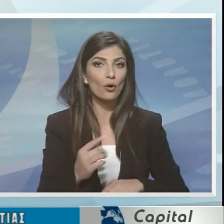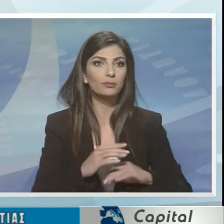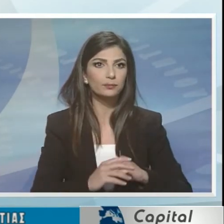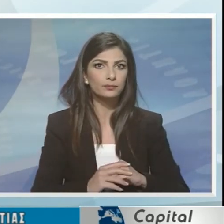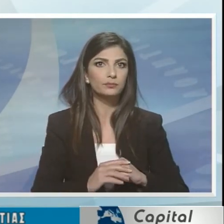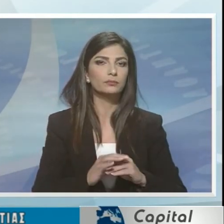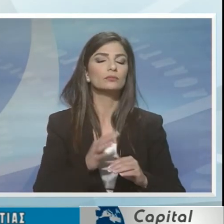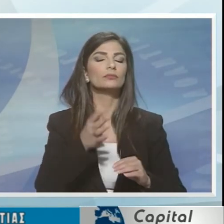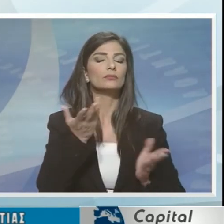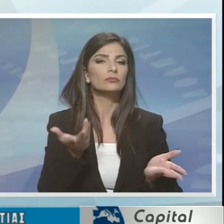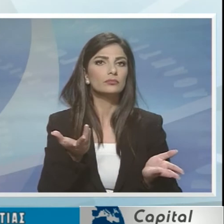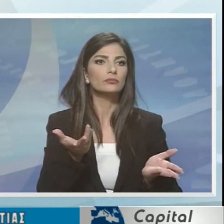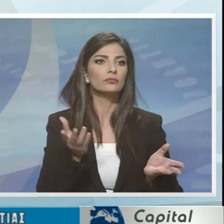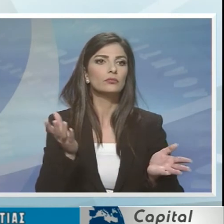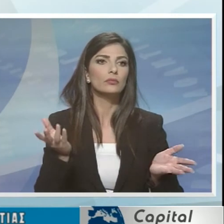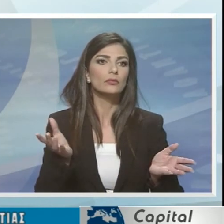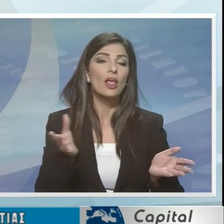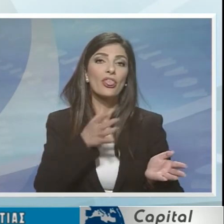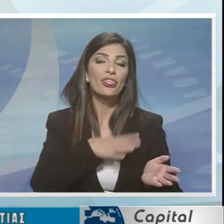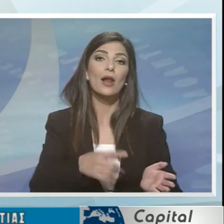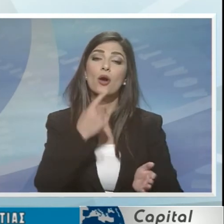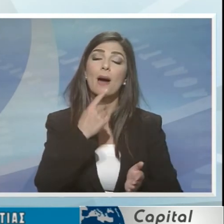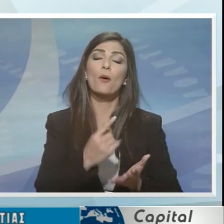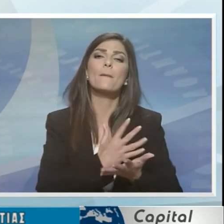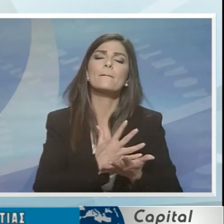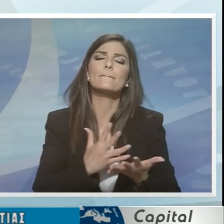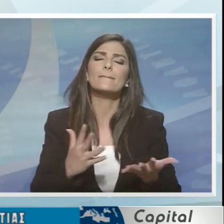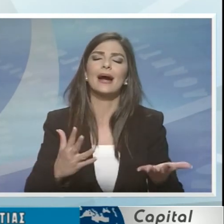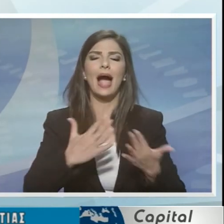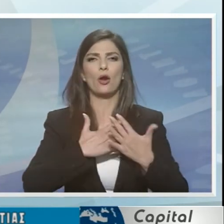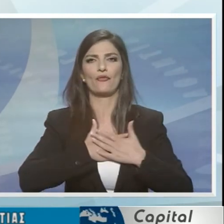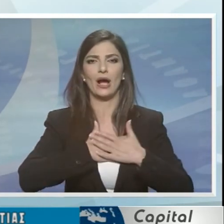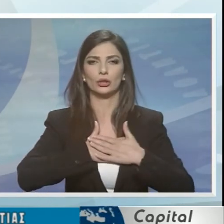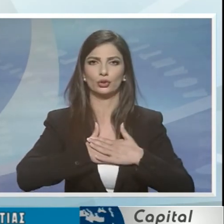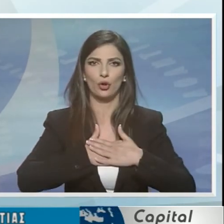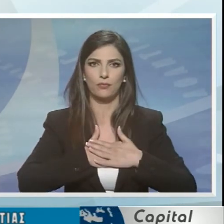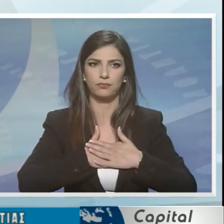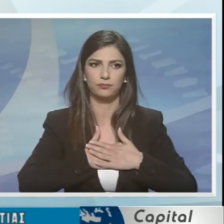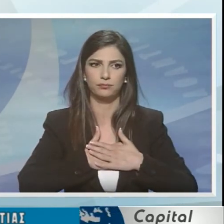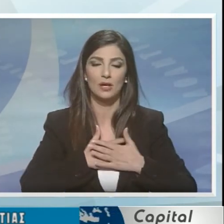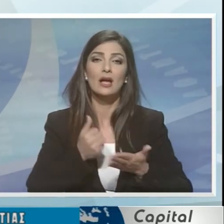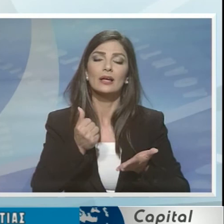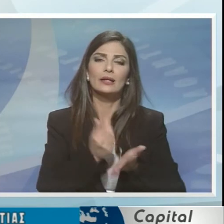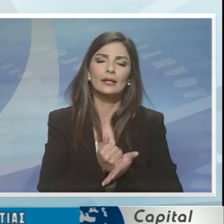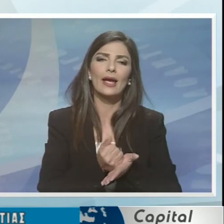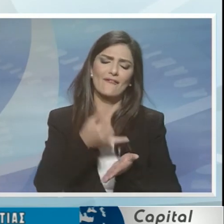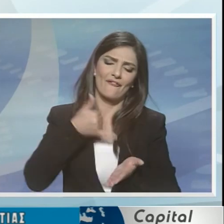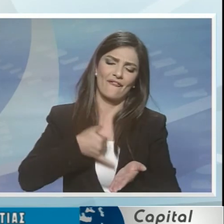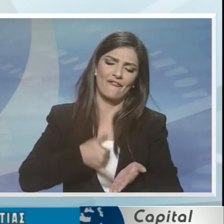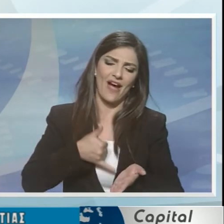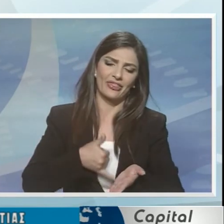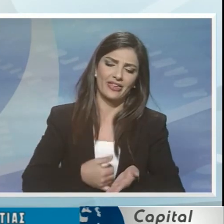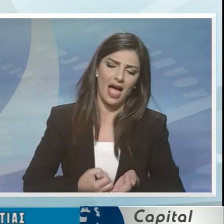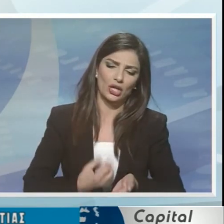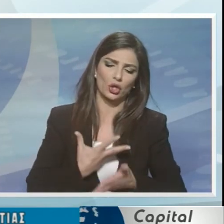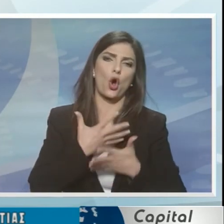ασύγνωστη παράληψη αν δεν εξέφραζα τις θερμότατες ευχαριστίες και απεριόριστη ευγνωμοσύνη τόσο του